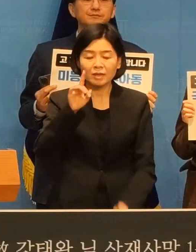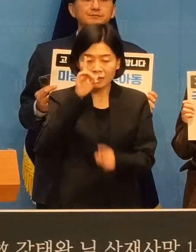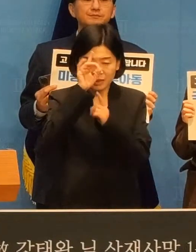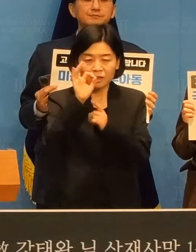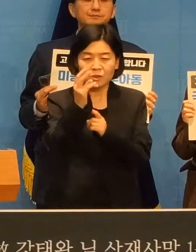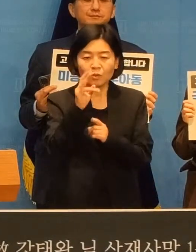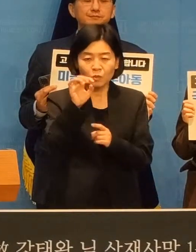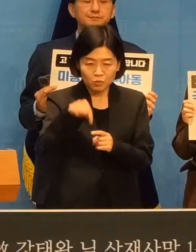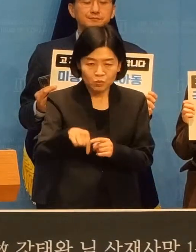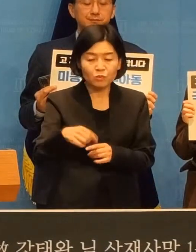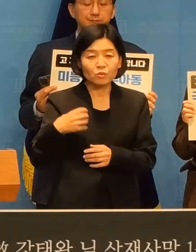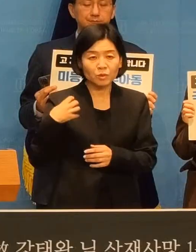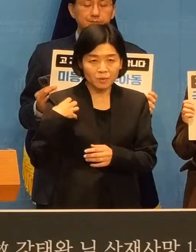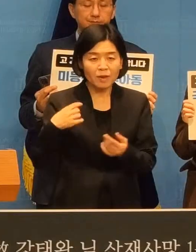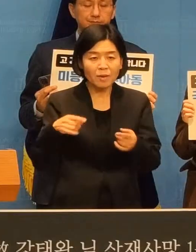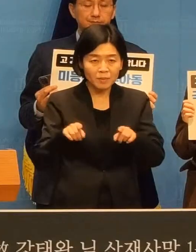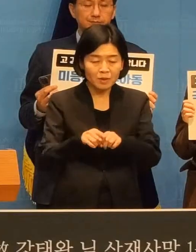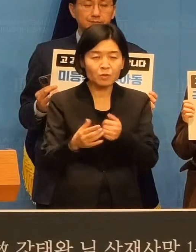주최해 주셨습니다.